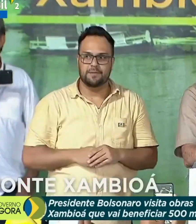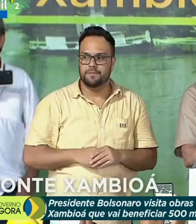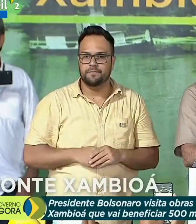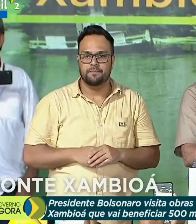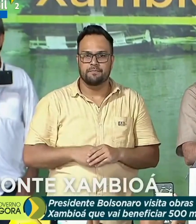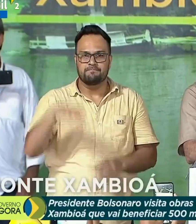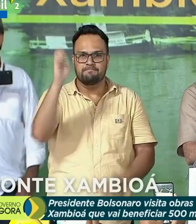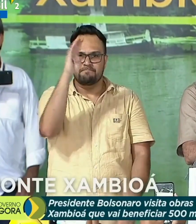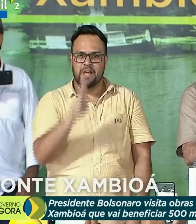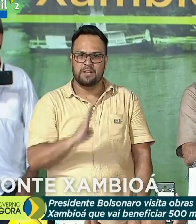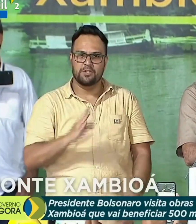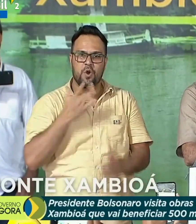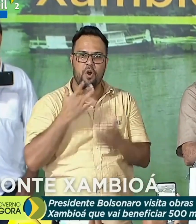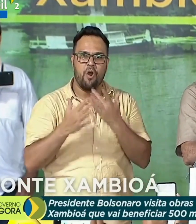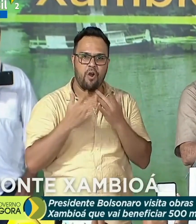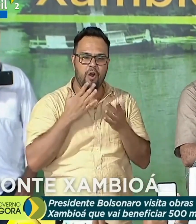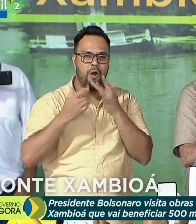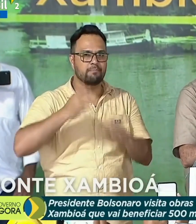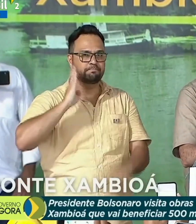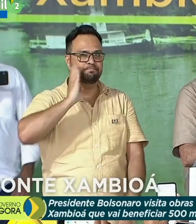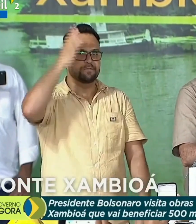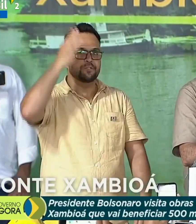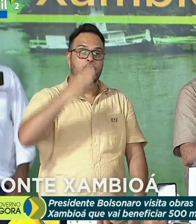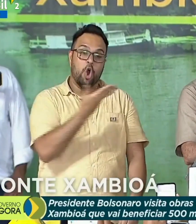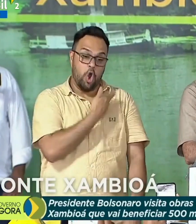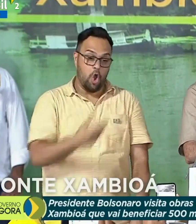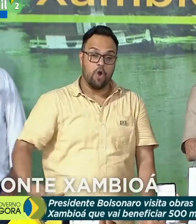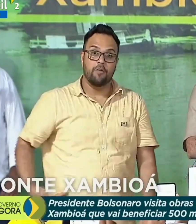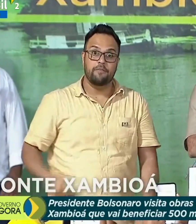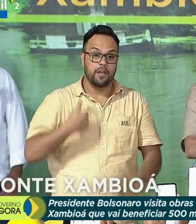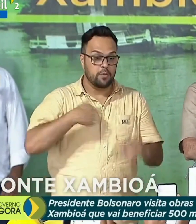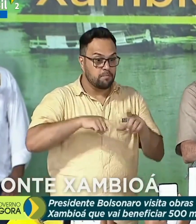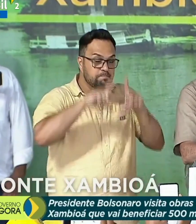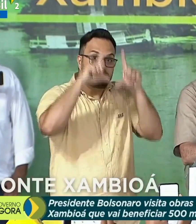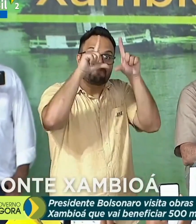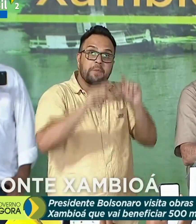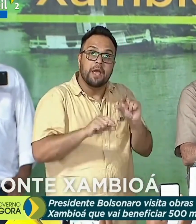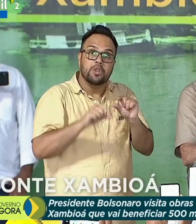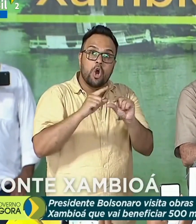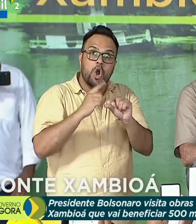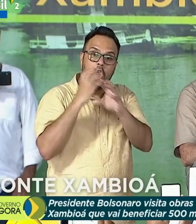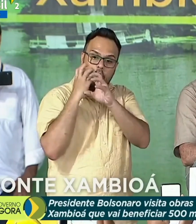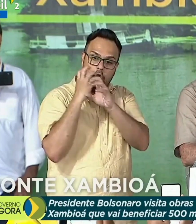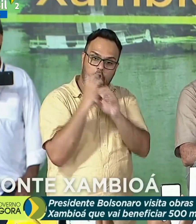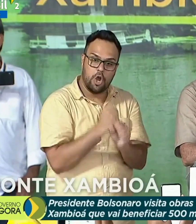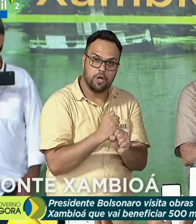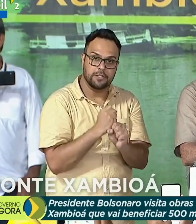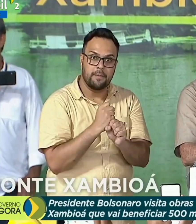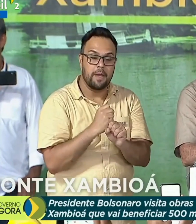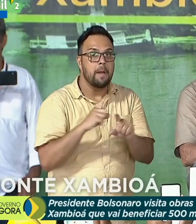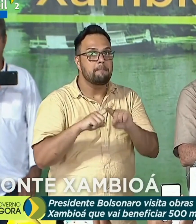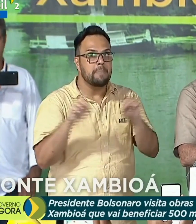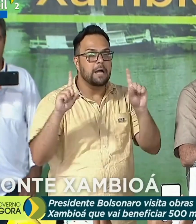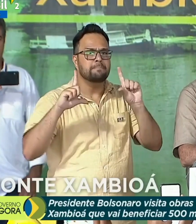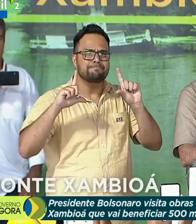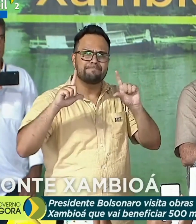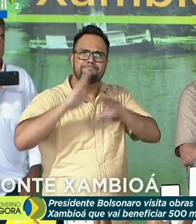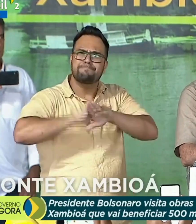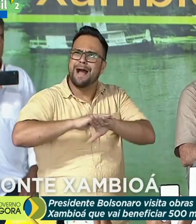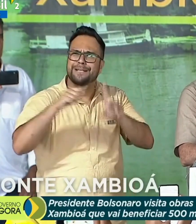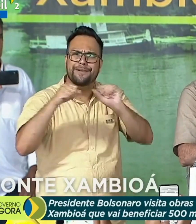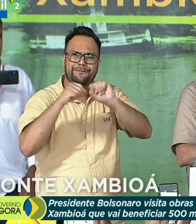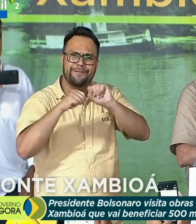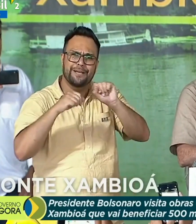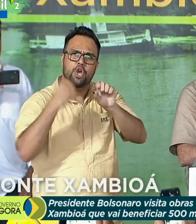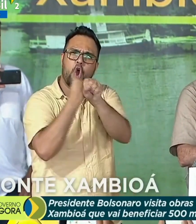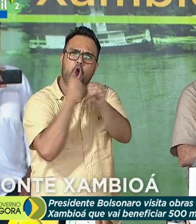Um governo que teve um dos menores orçamentos da União, mas um dos que mais realizou obras em